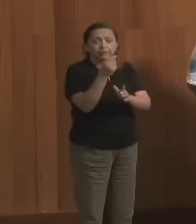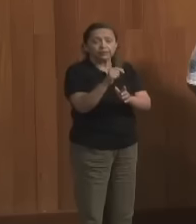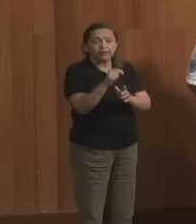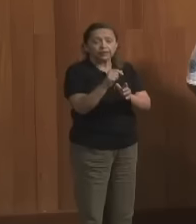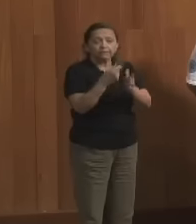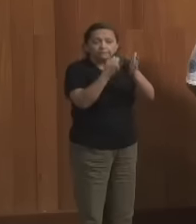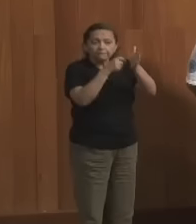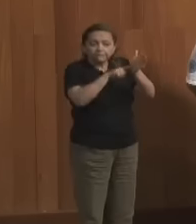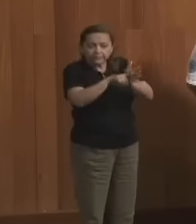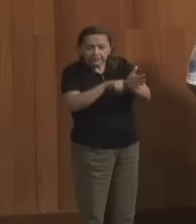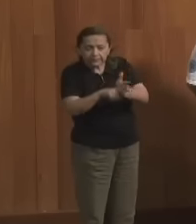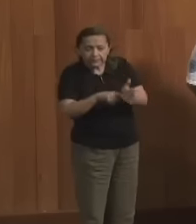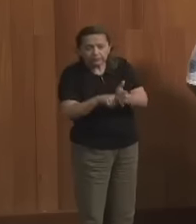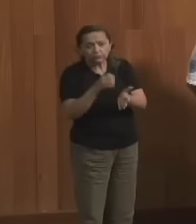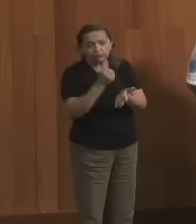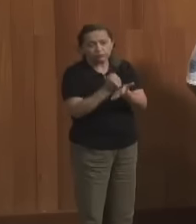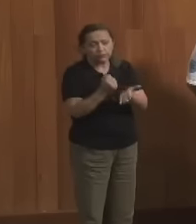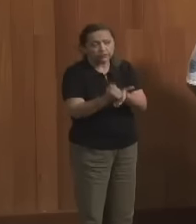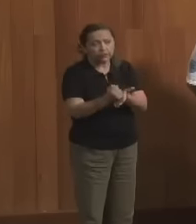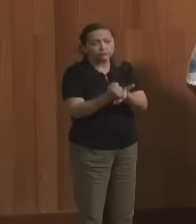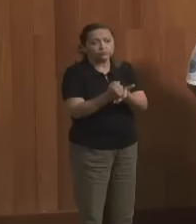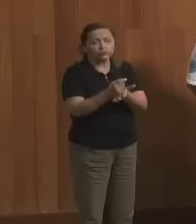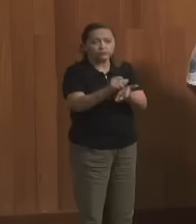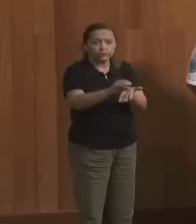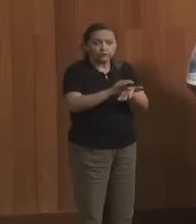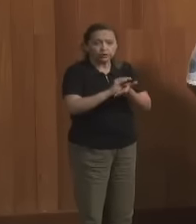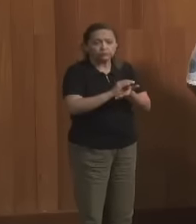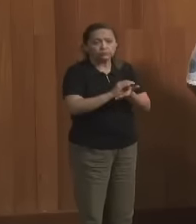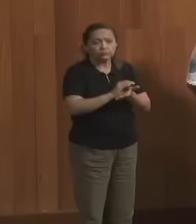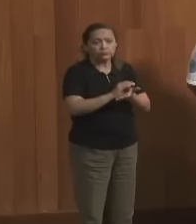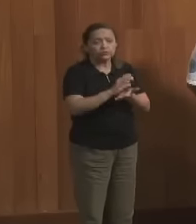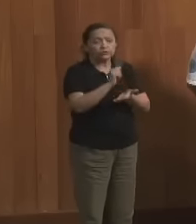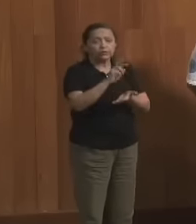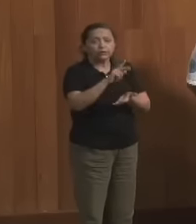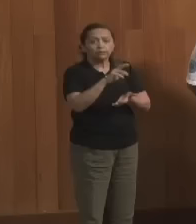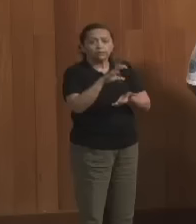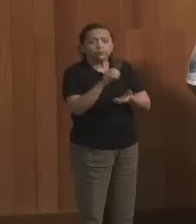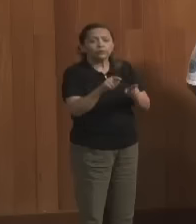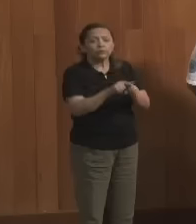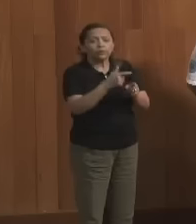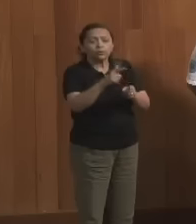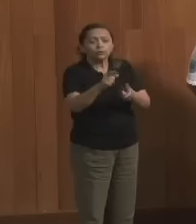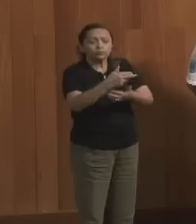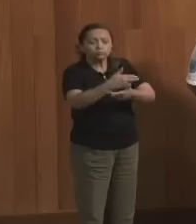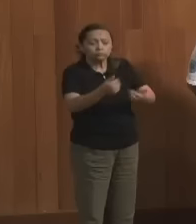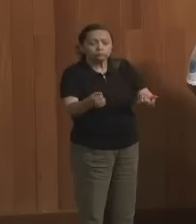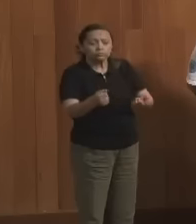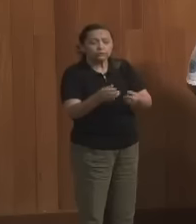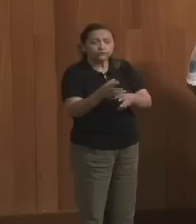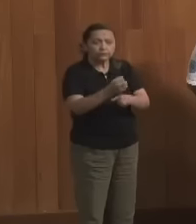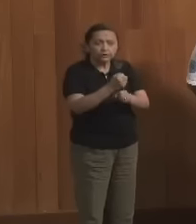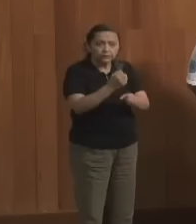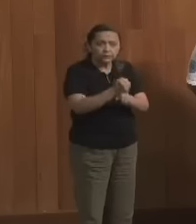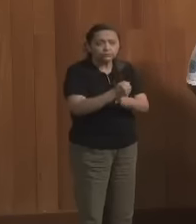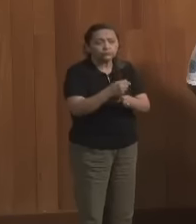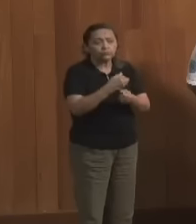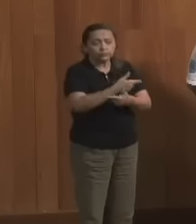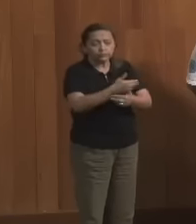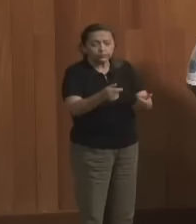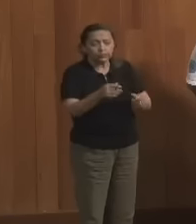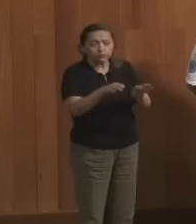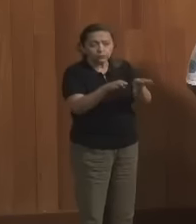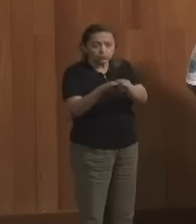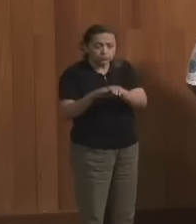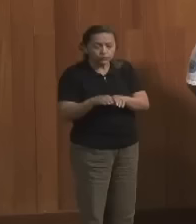a fiscalização dos contratos de crédito de carbono e outros mecanismos de financiarização dos bens